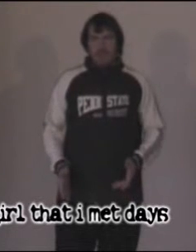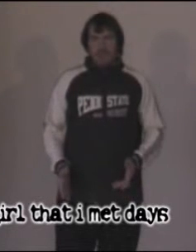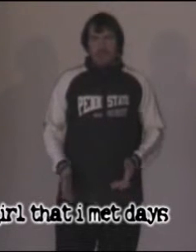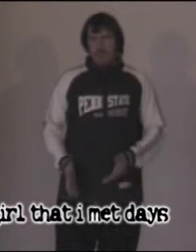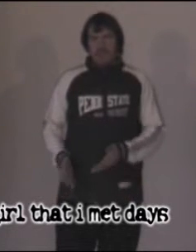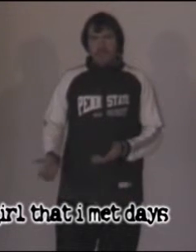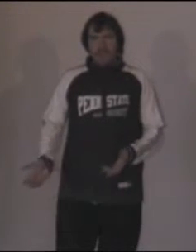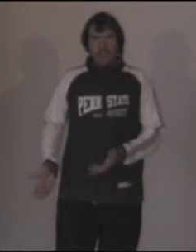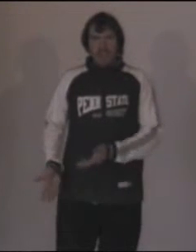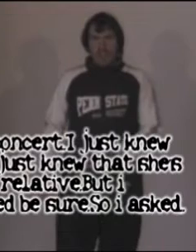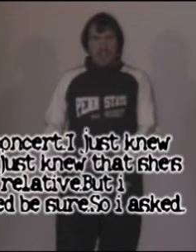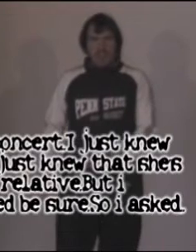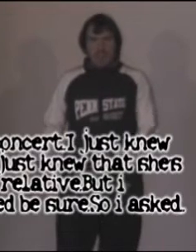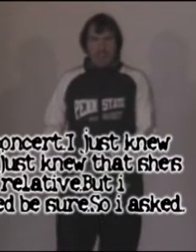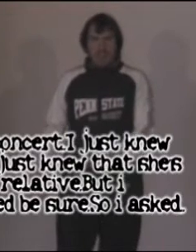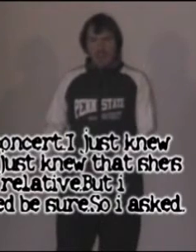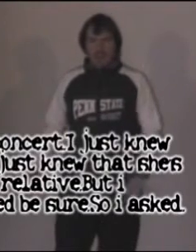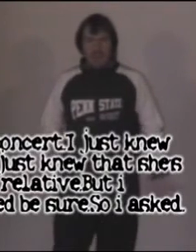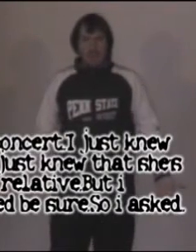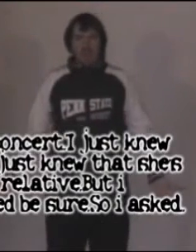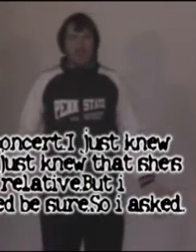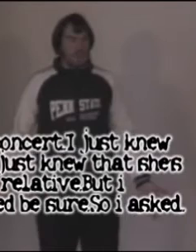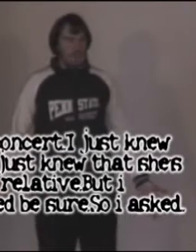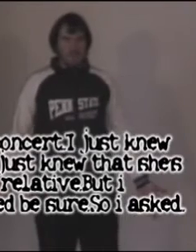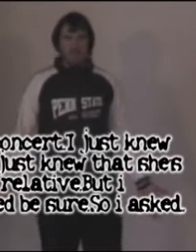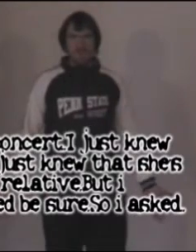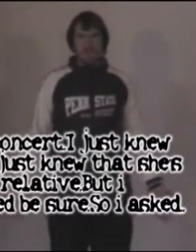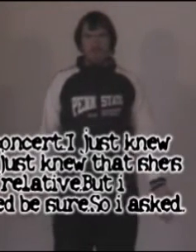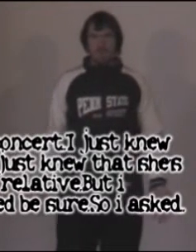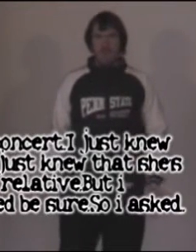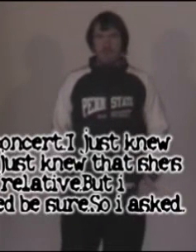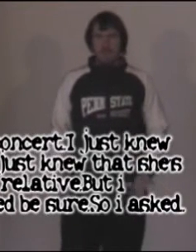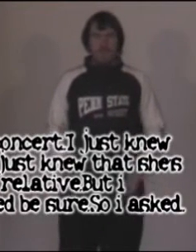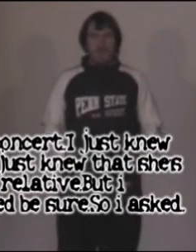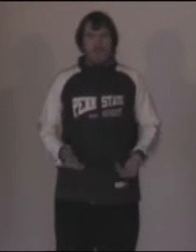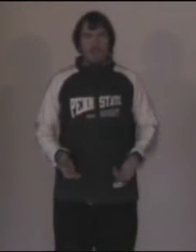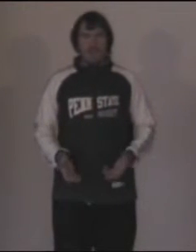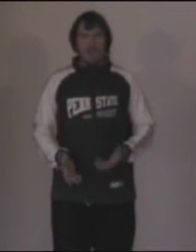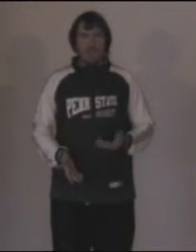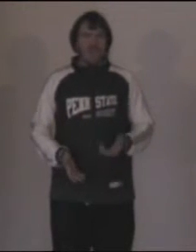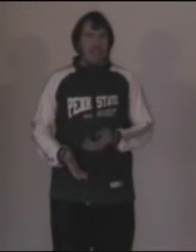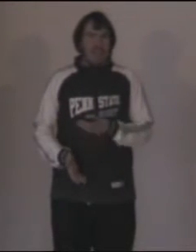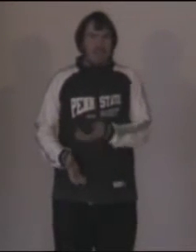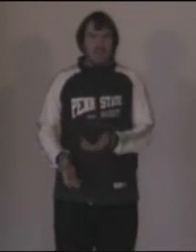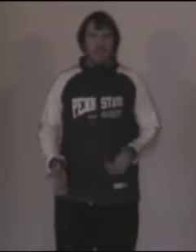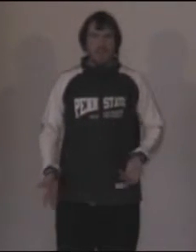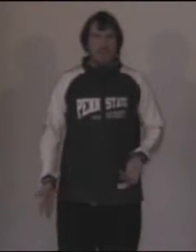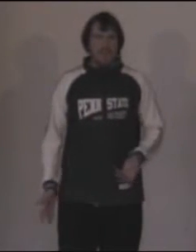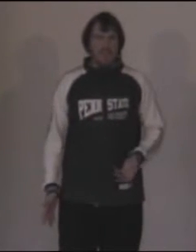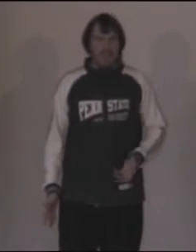La conoscevo già da prima perché lavorava lì, appunto. Ma perciò volevo appunto accertarmi con loro, i padroni del